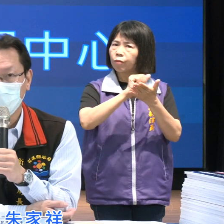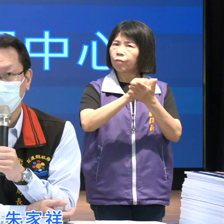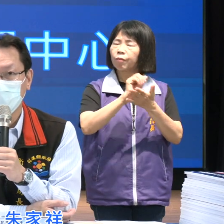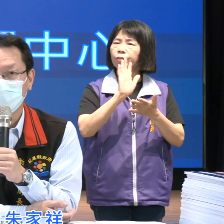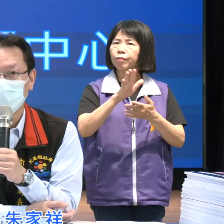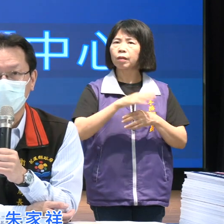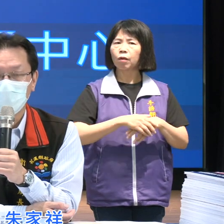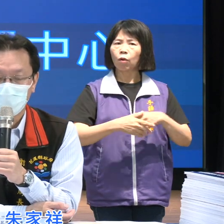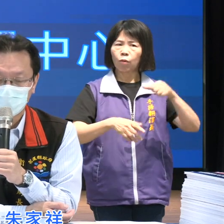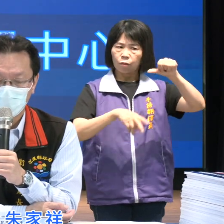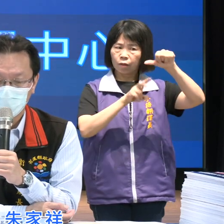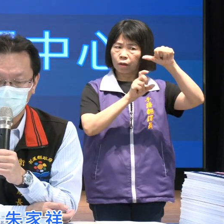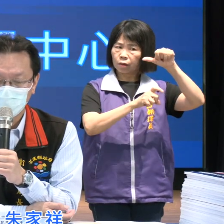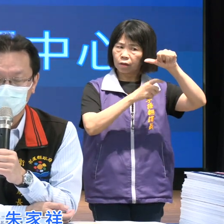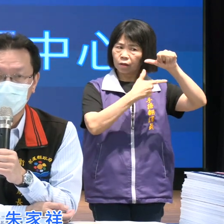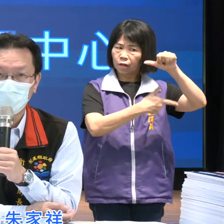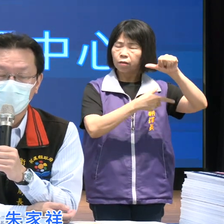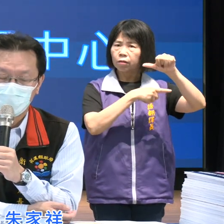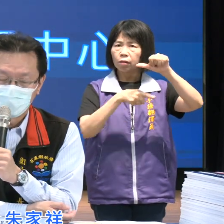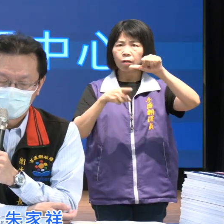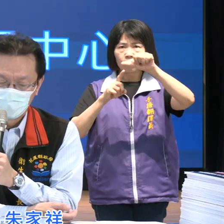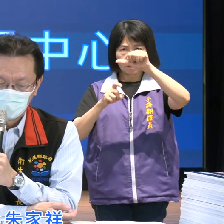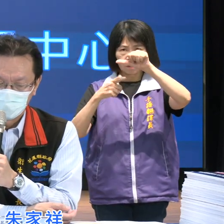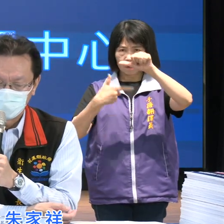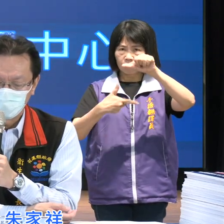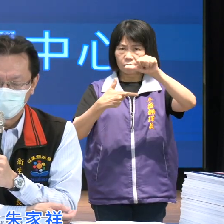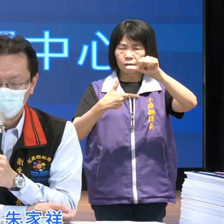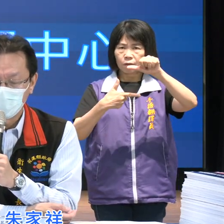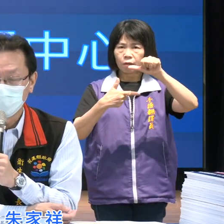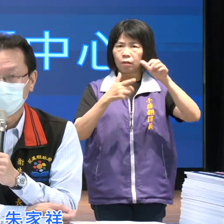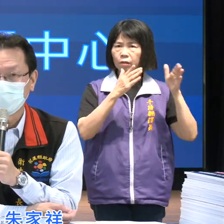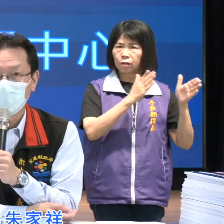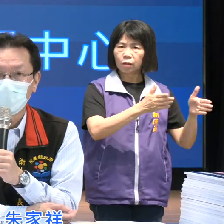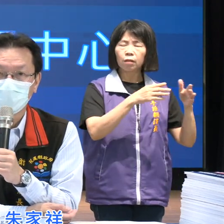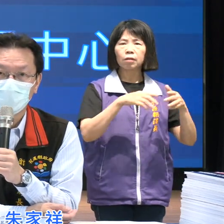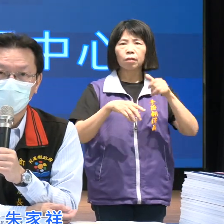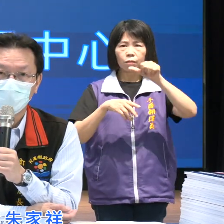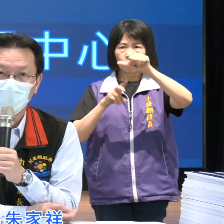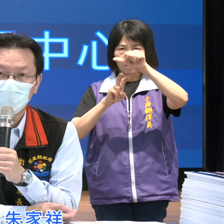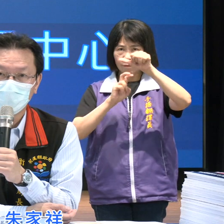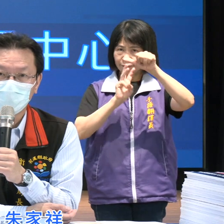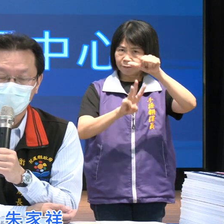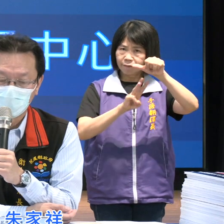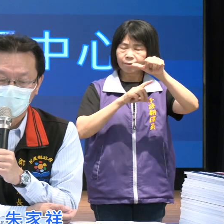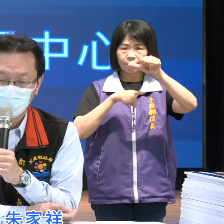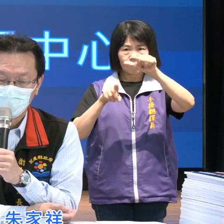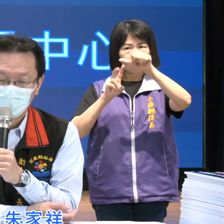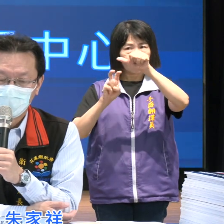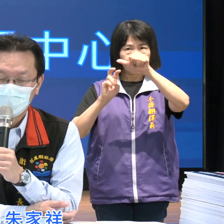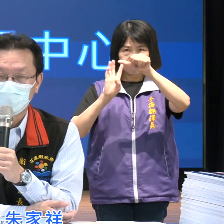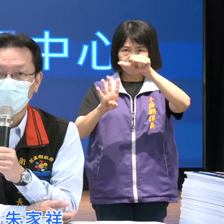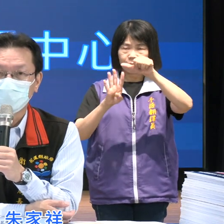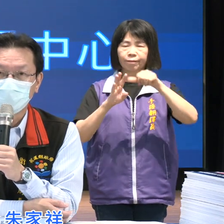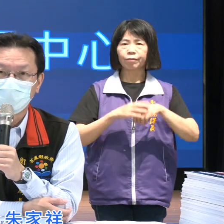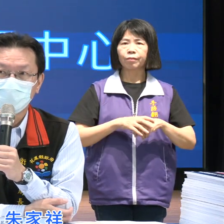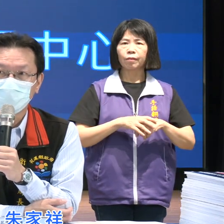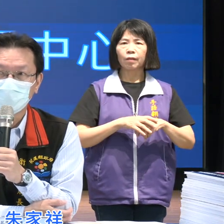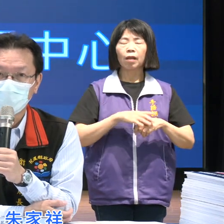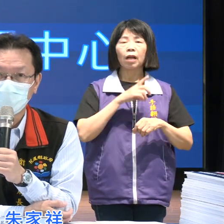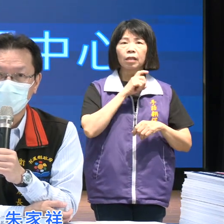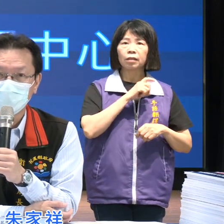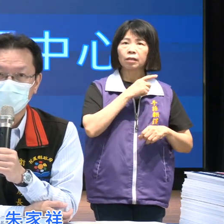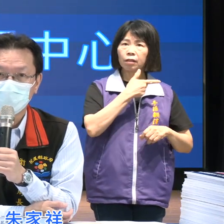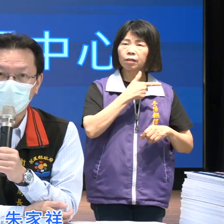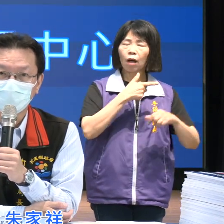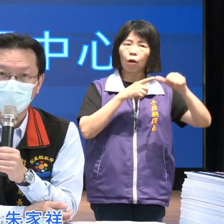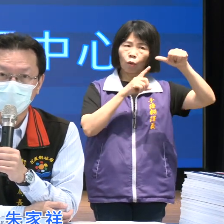们看5月16号到5月17号，以及5月23号跟5月24号，16、17是